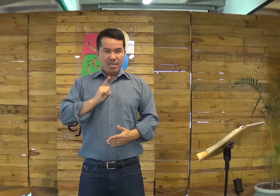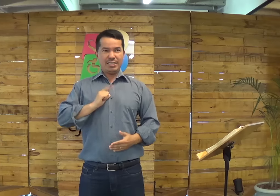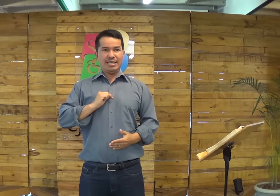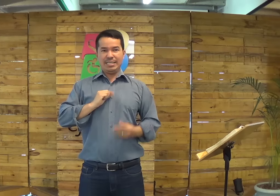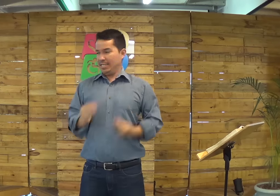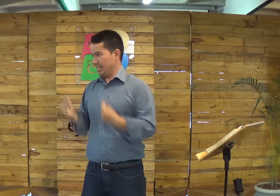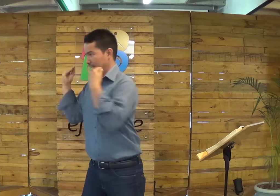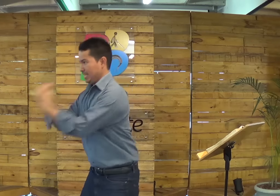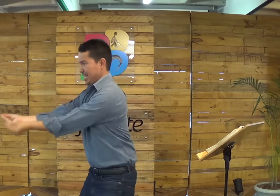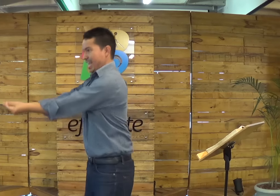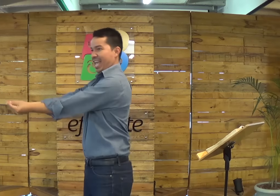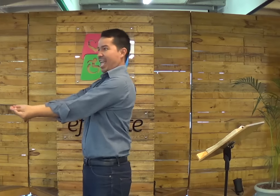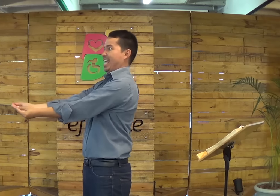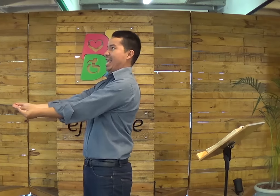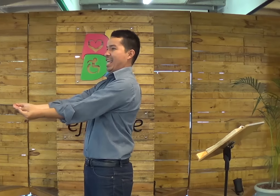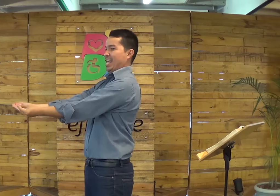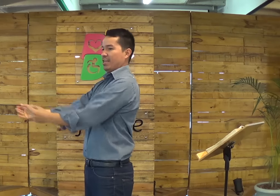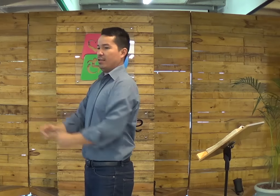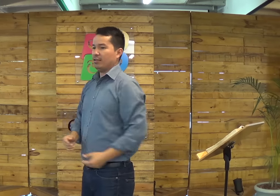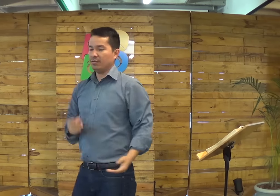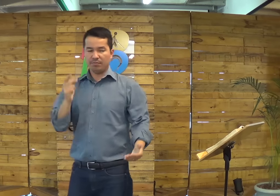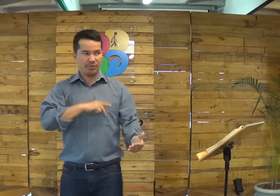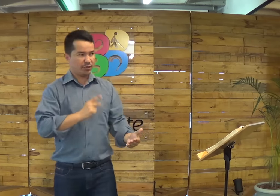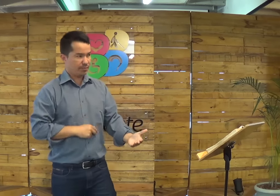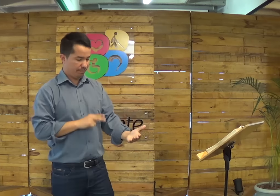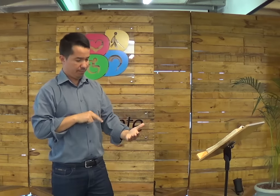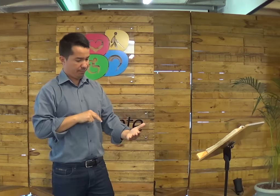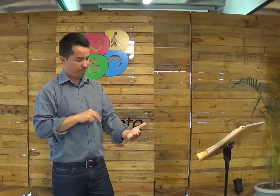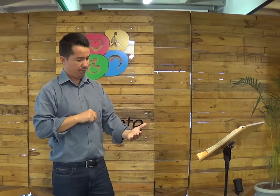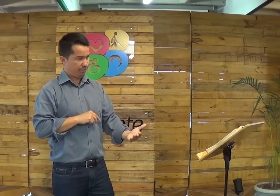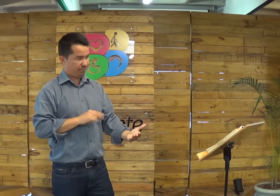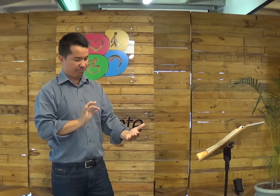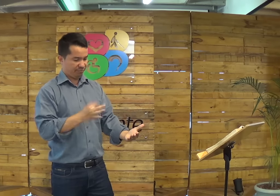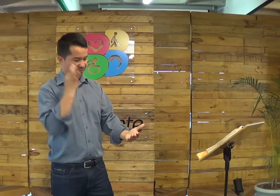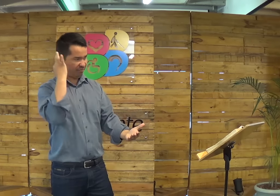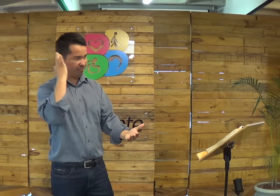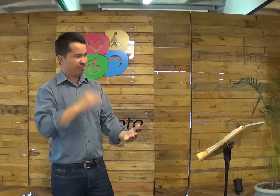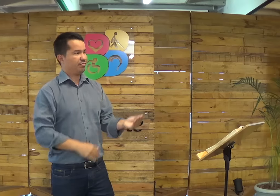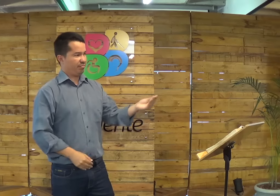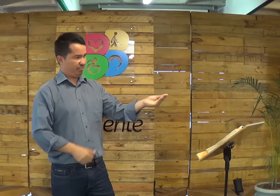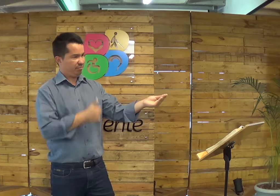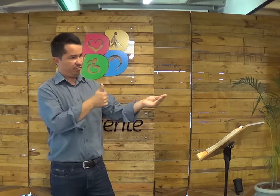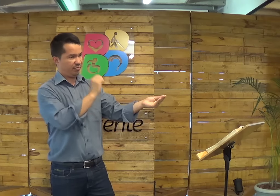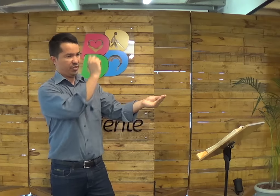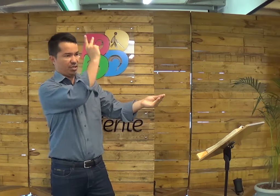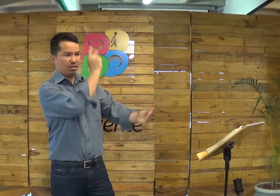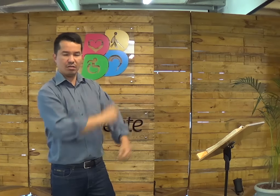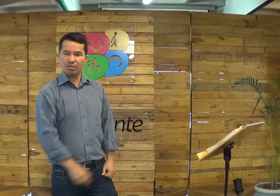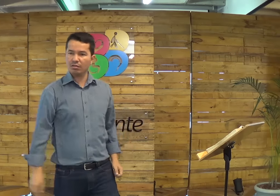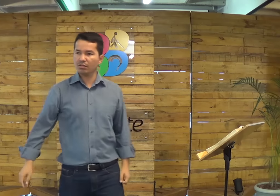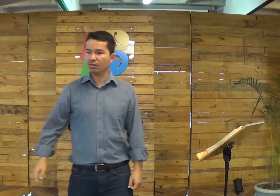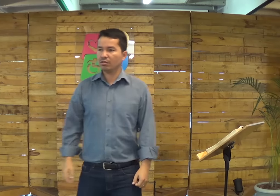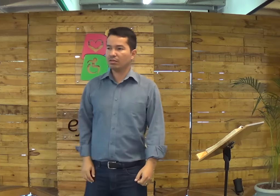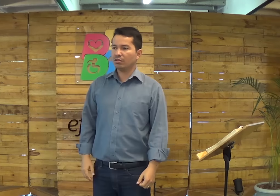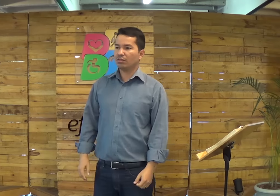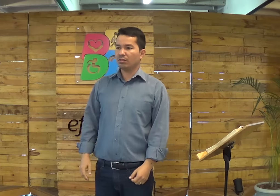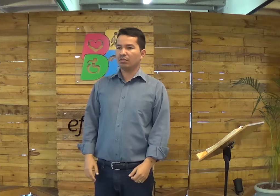e termina ai Ufa vai lá entrega pro professor né e o professor olha uhum OK parabéns você fez